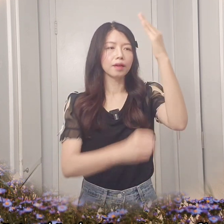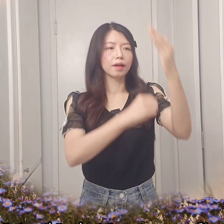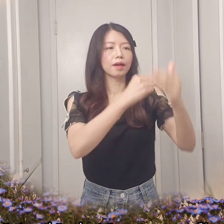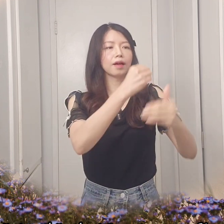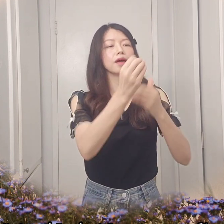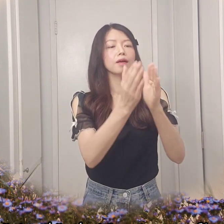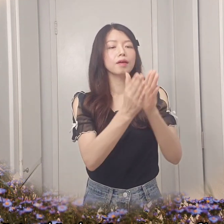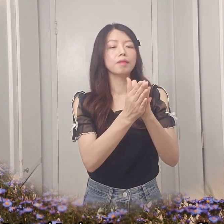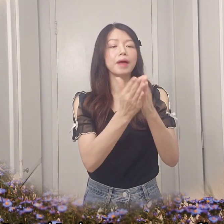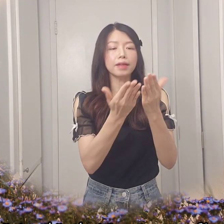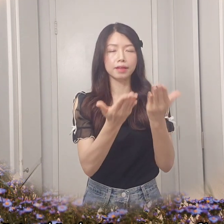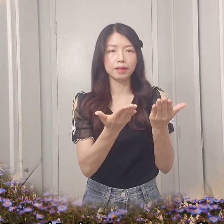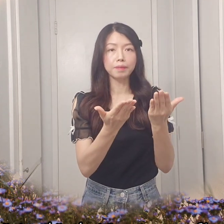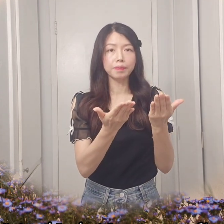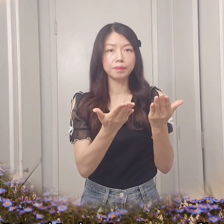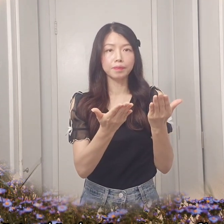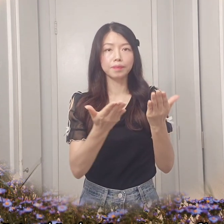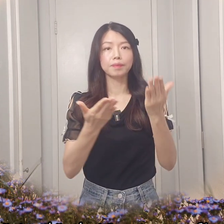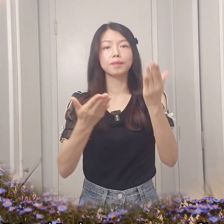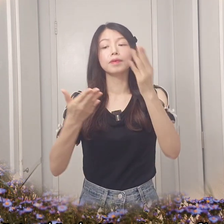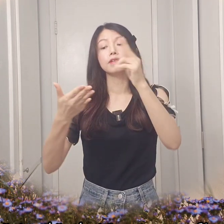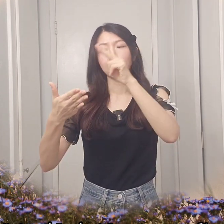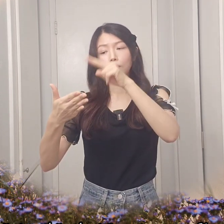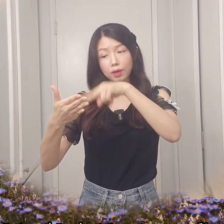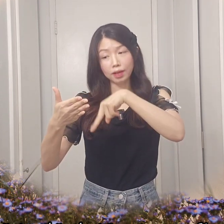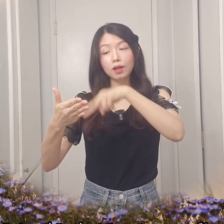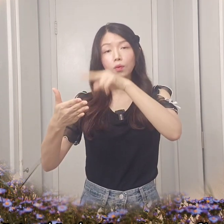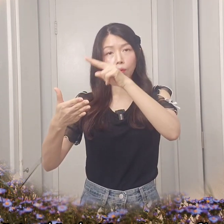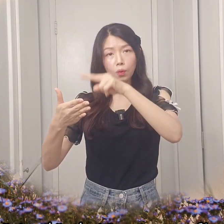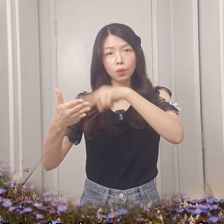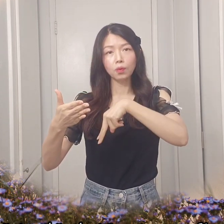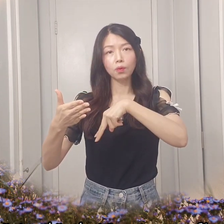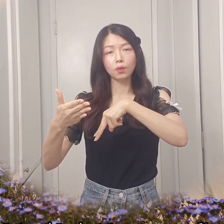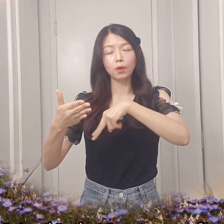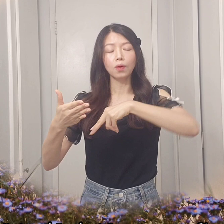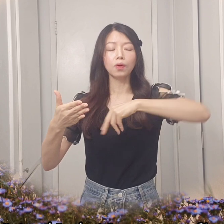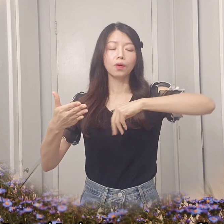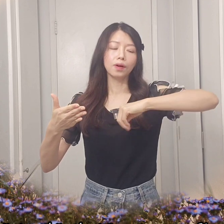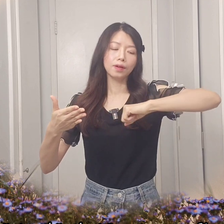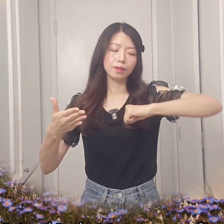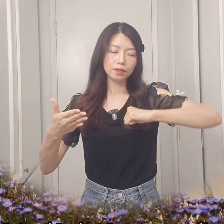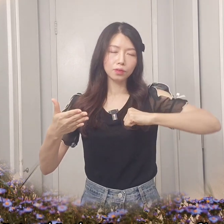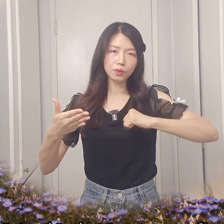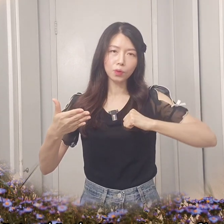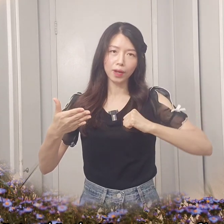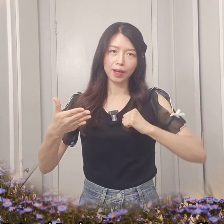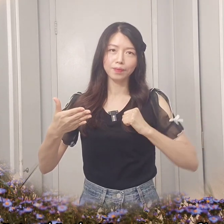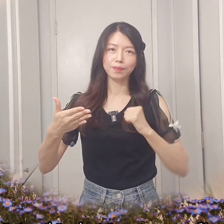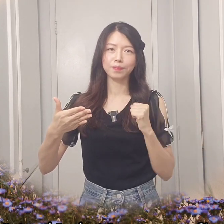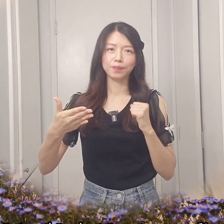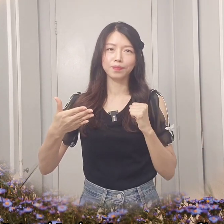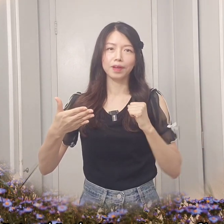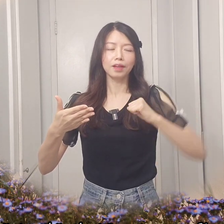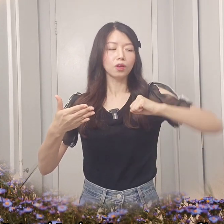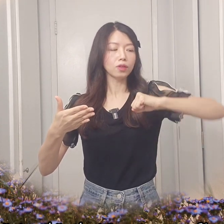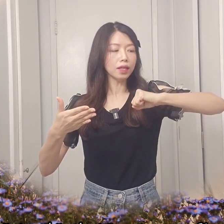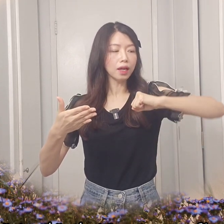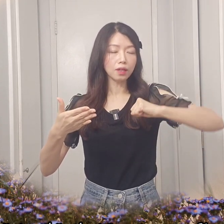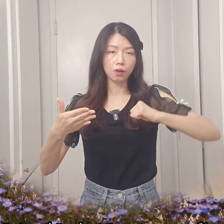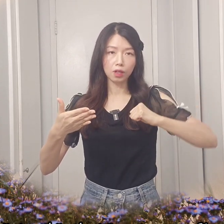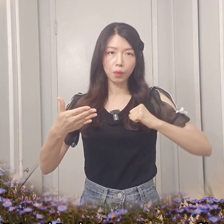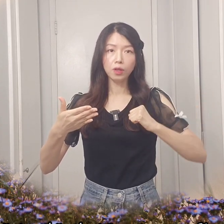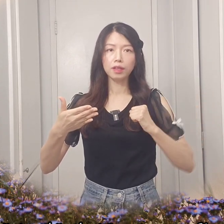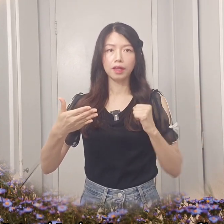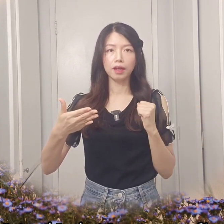생명의 말씀 그대로 읽고 순종해. 전